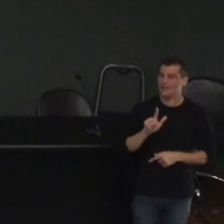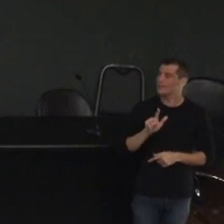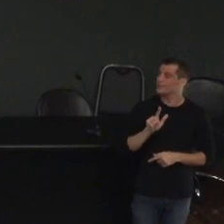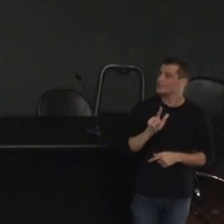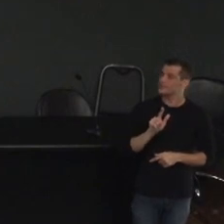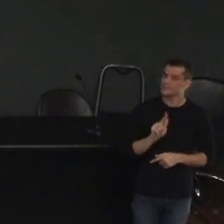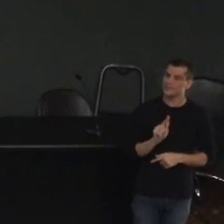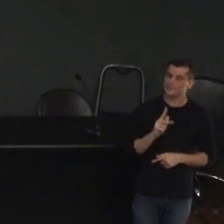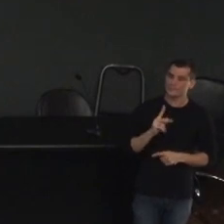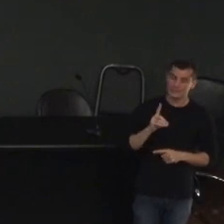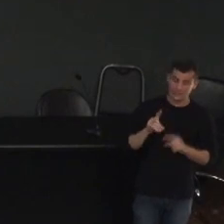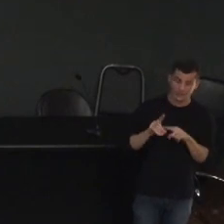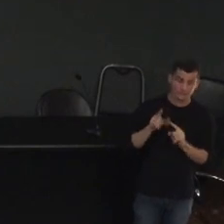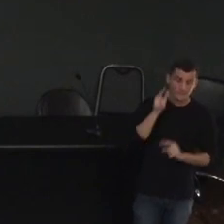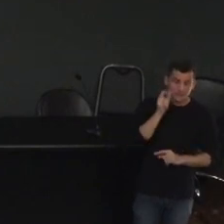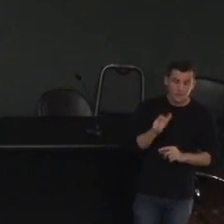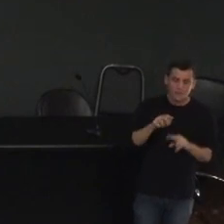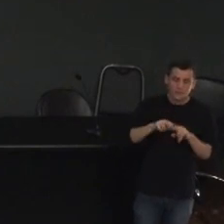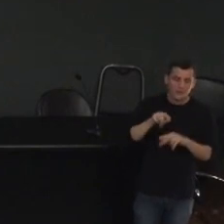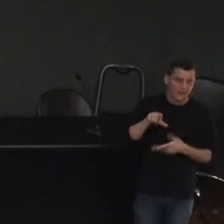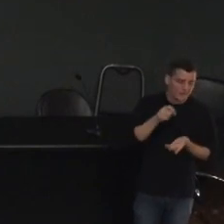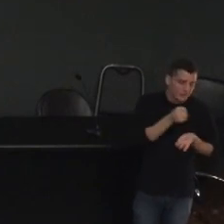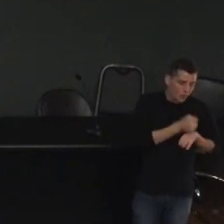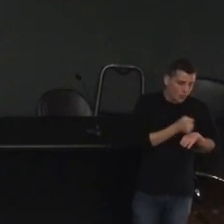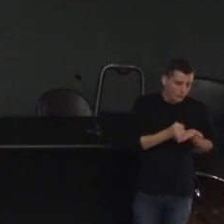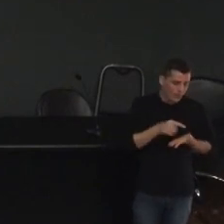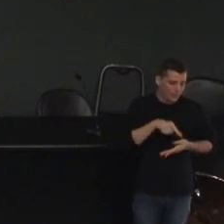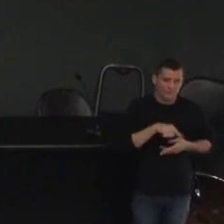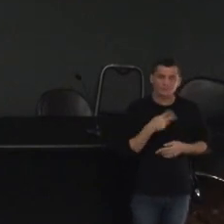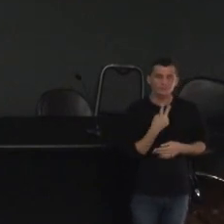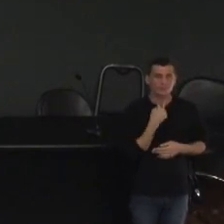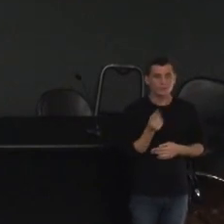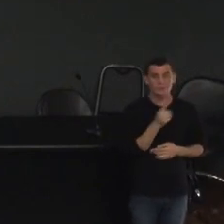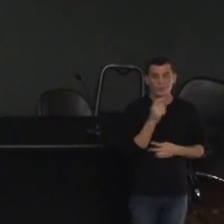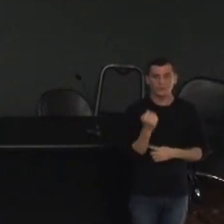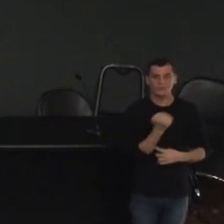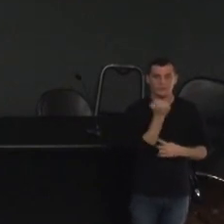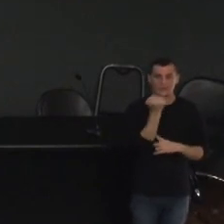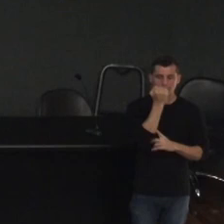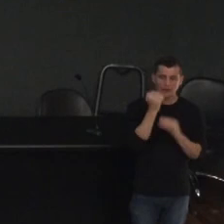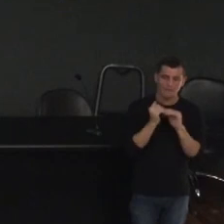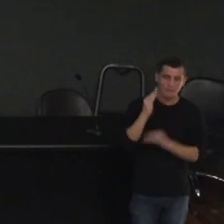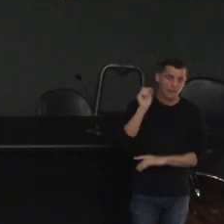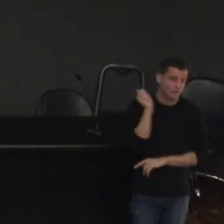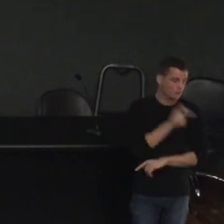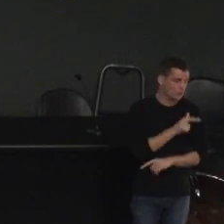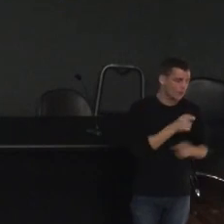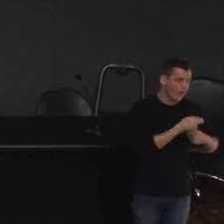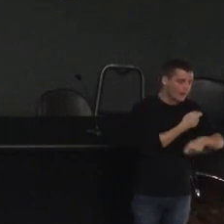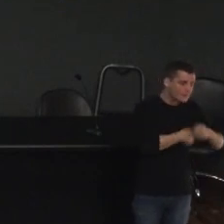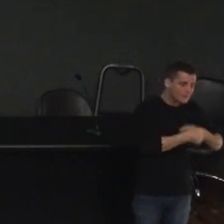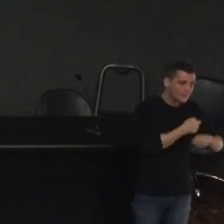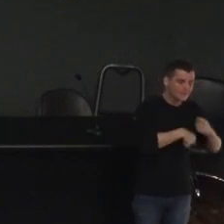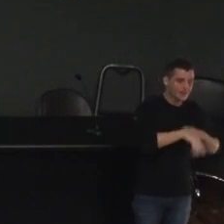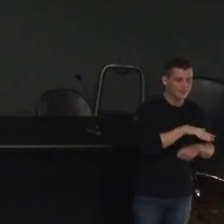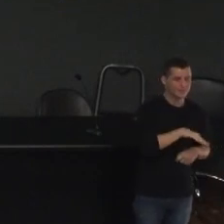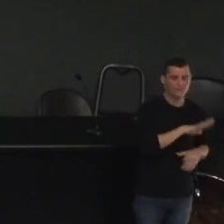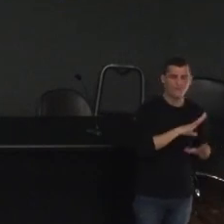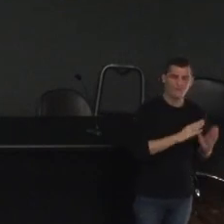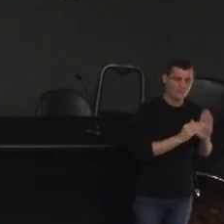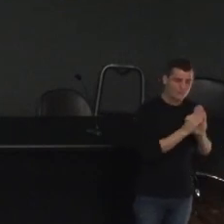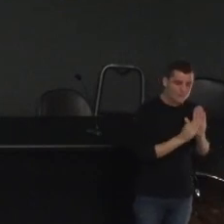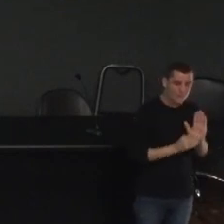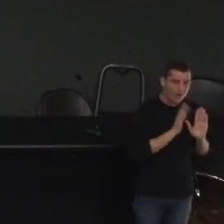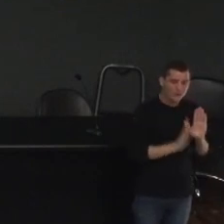pode impor sanções mais graves do que aquelas sanções administrativas previstas lá pela